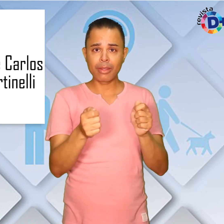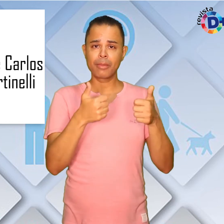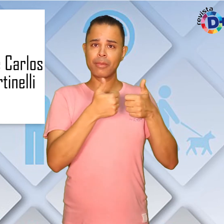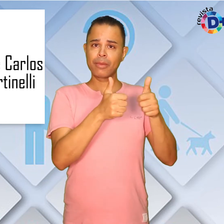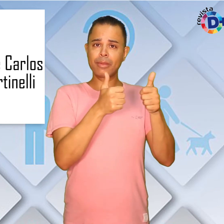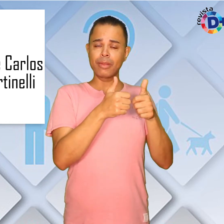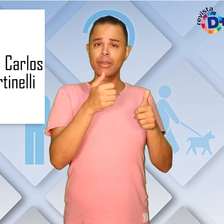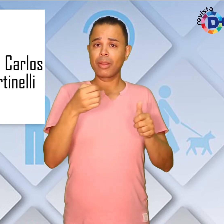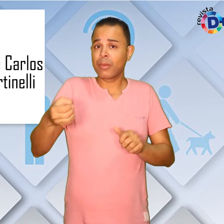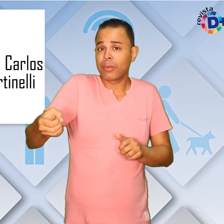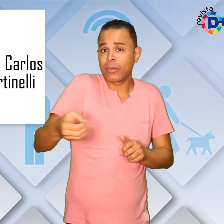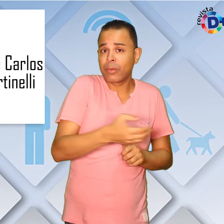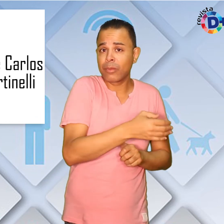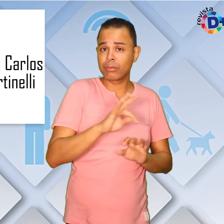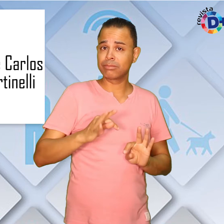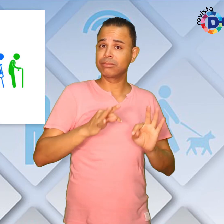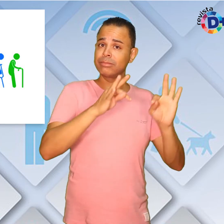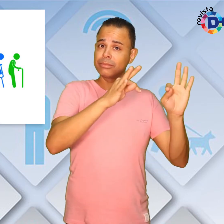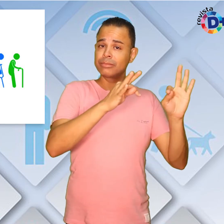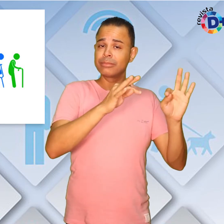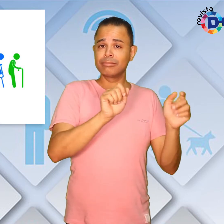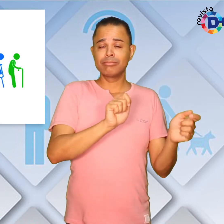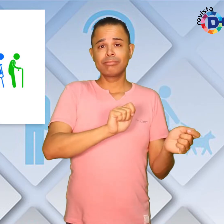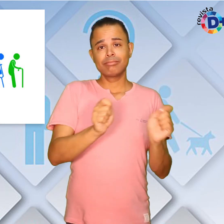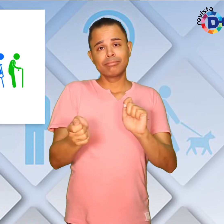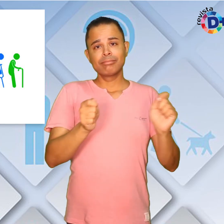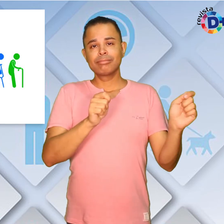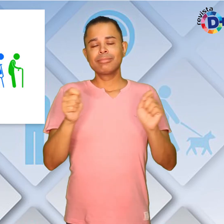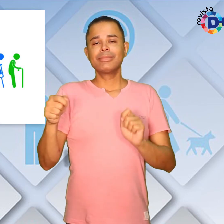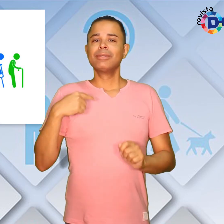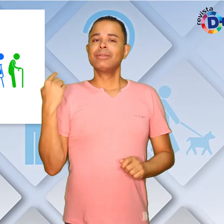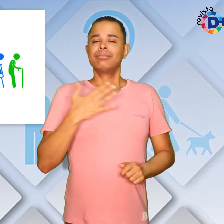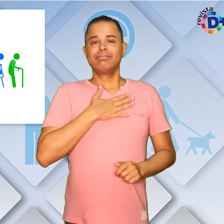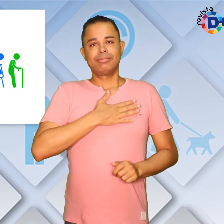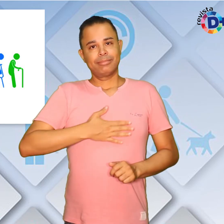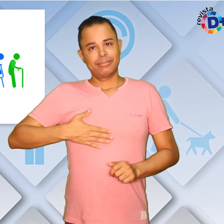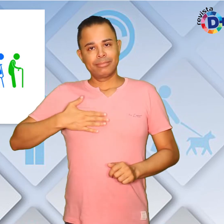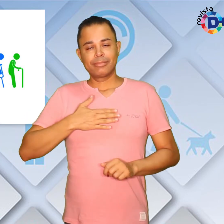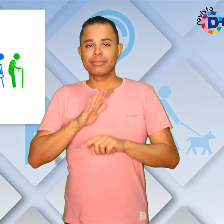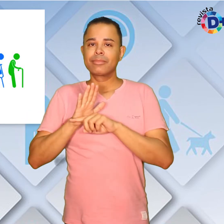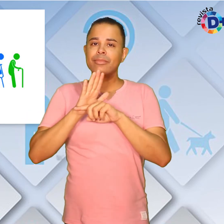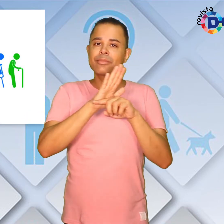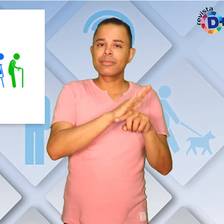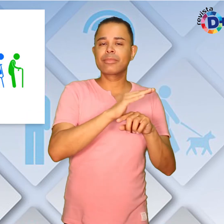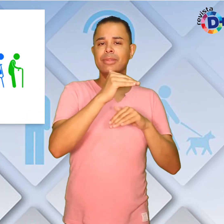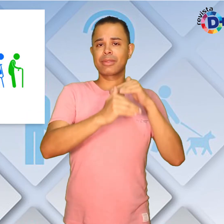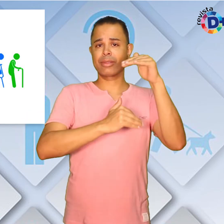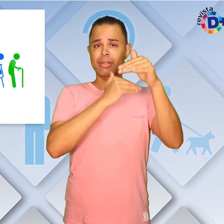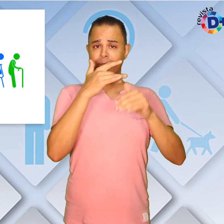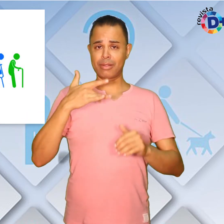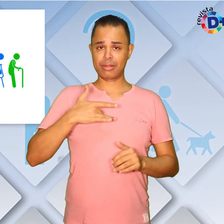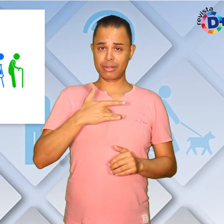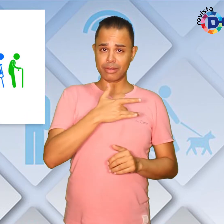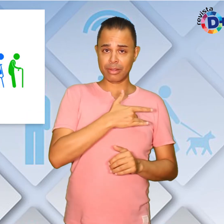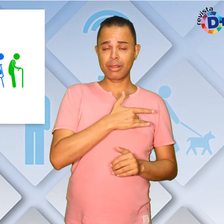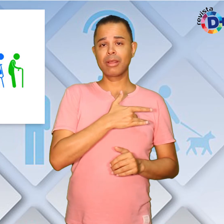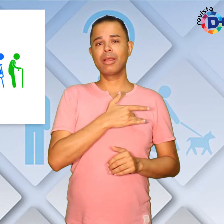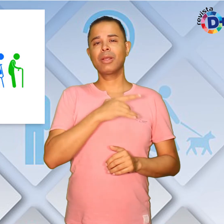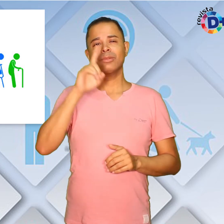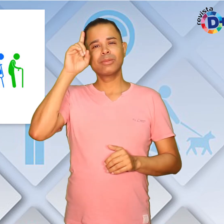uma experiência que nos dá satisfação porque proporciona melhoria real na rotina de pessoas